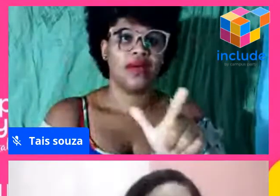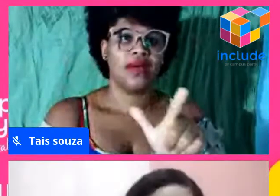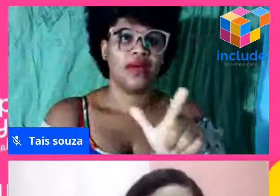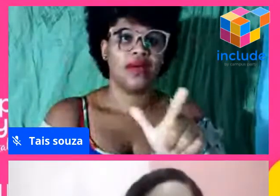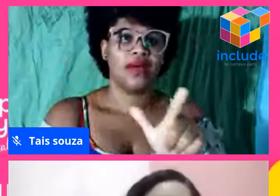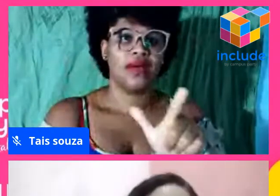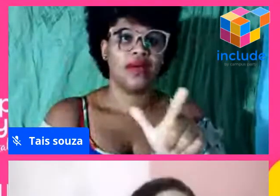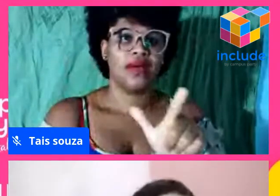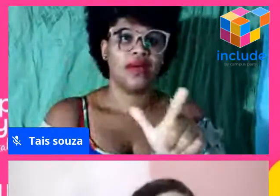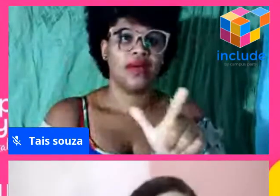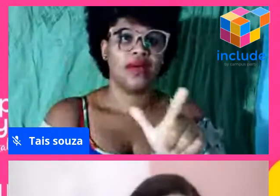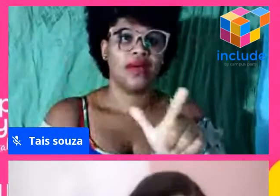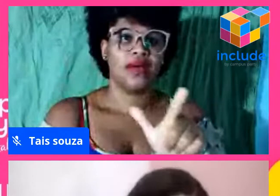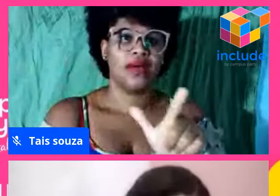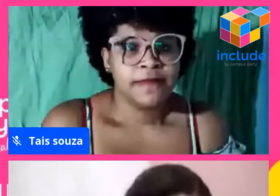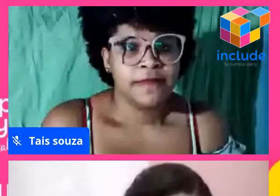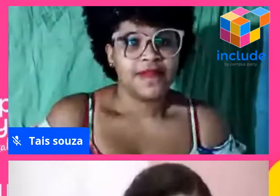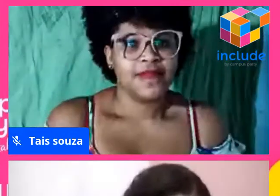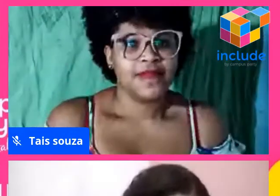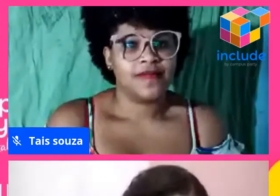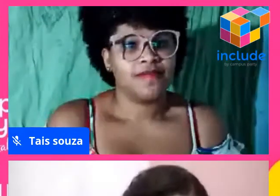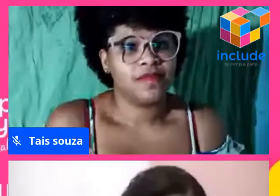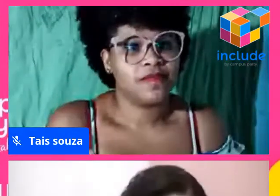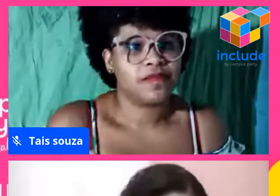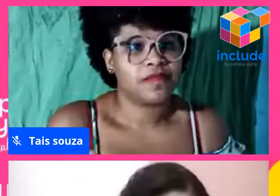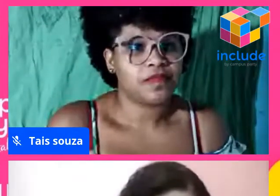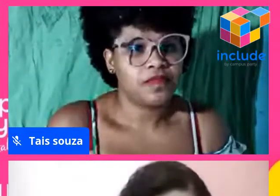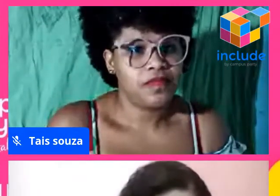queremos, sim, acessibilidade para todos.